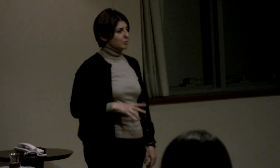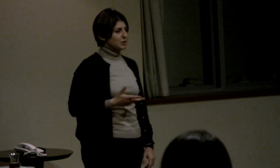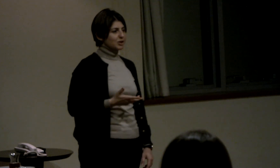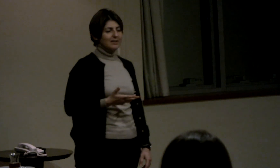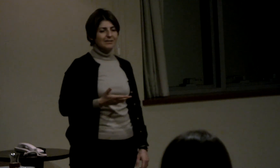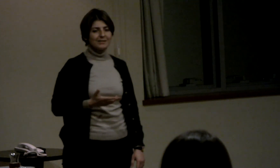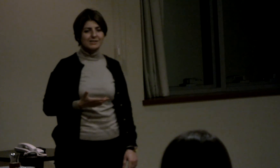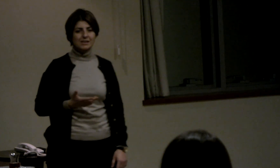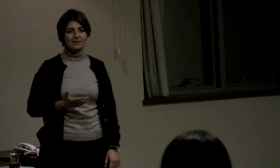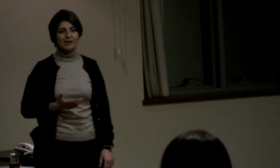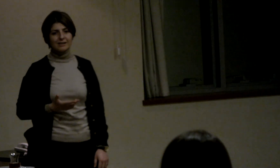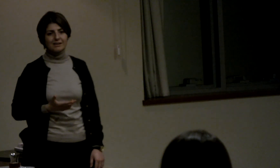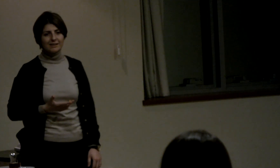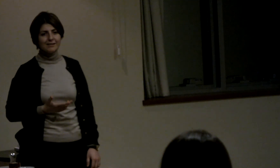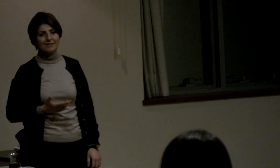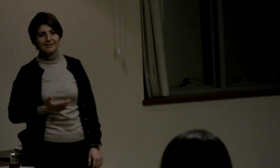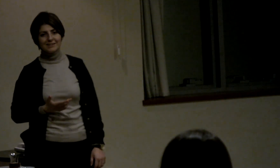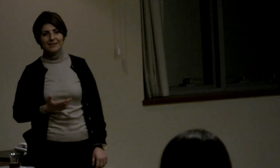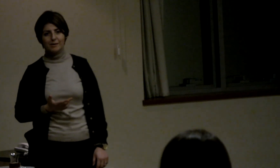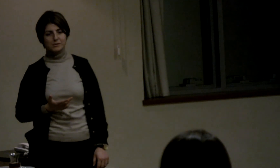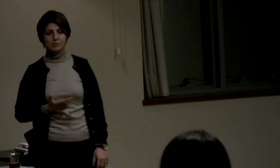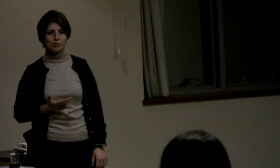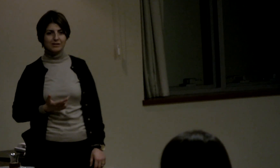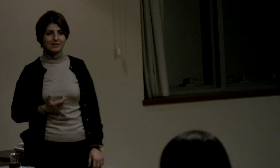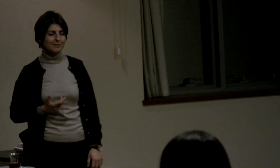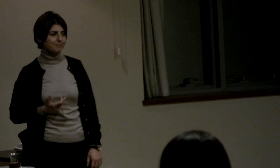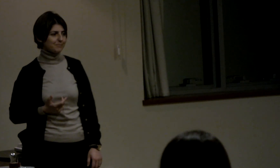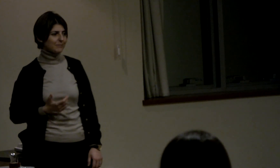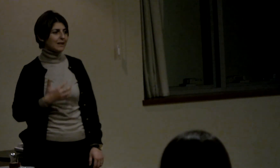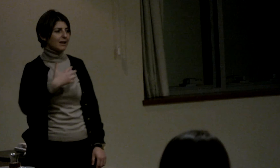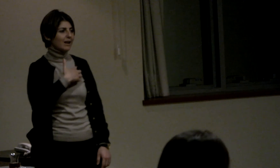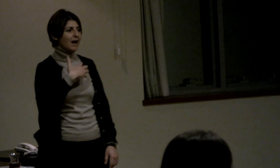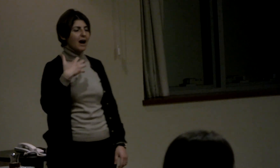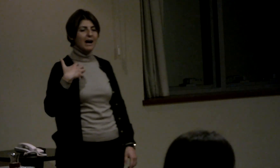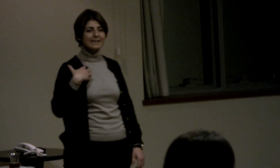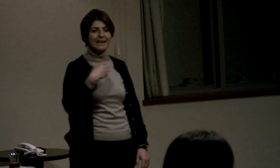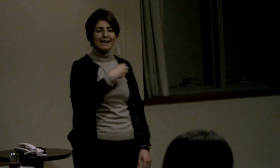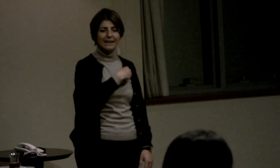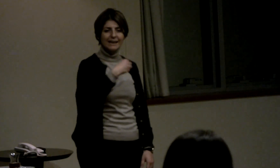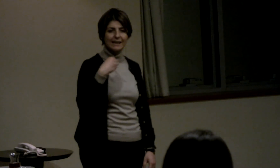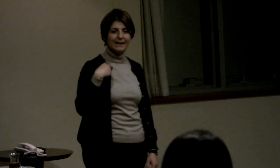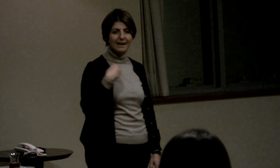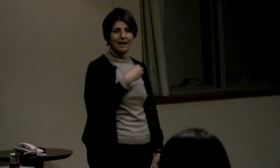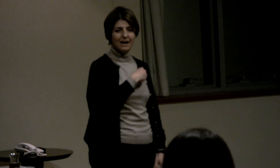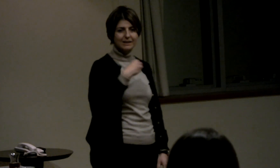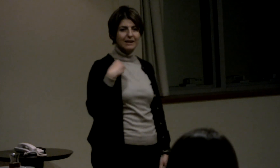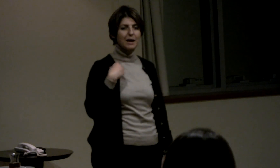Başka sayılarla ilgili hepsini söyledik. Pirikolar var. Anne, anne,